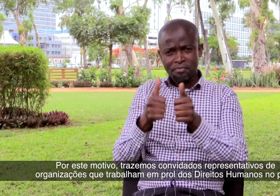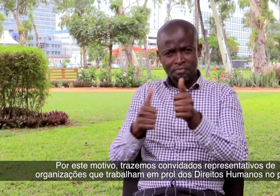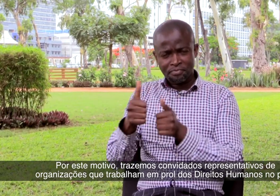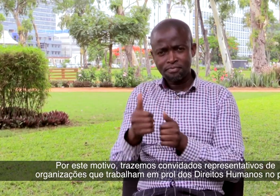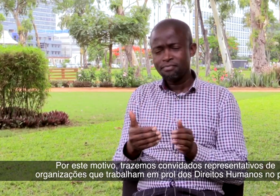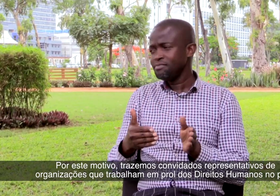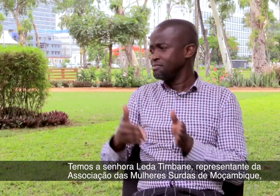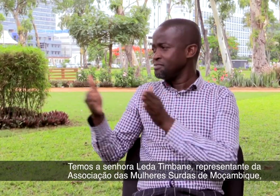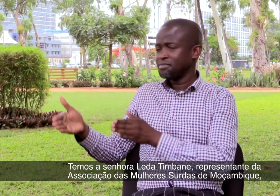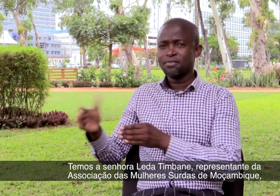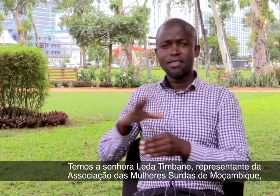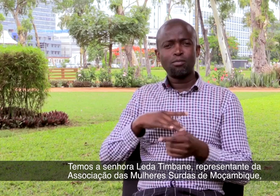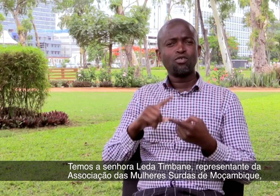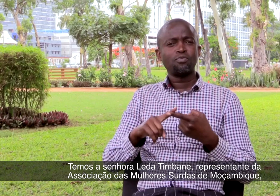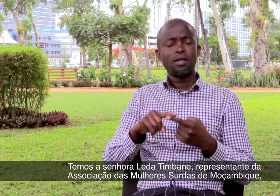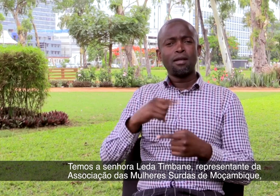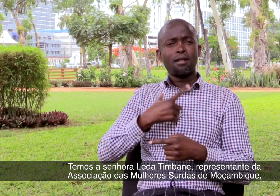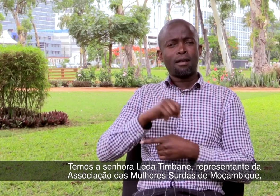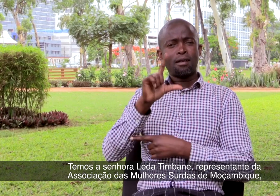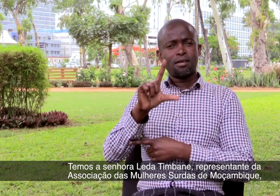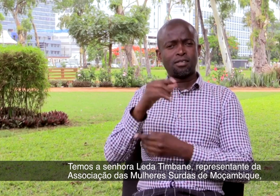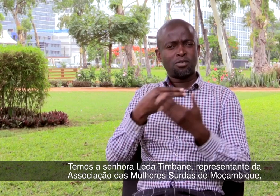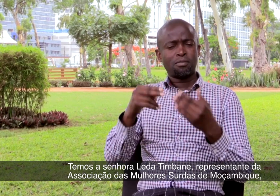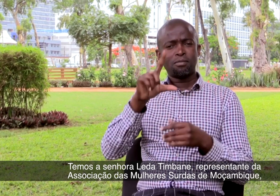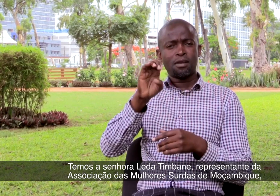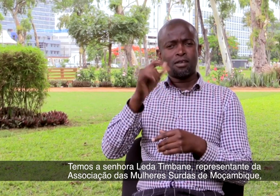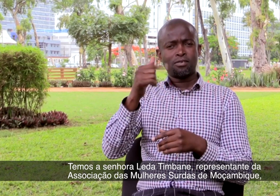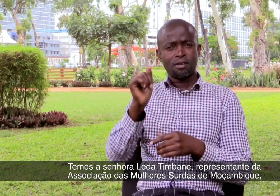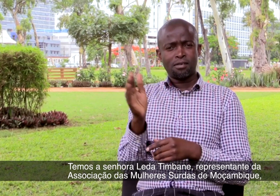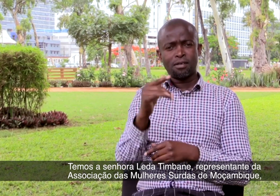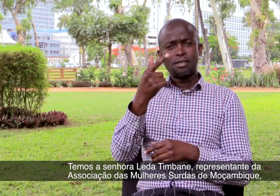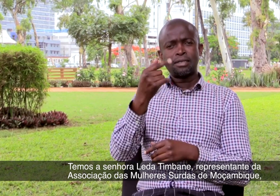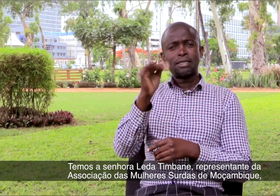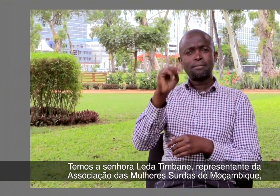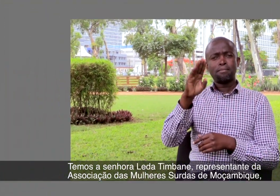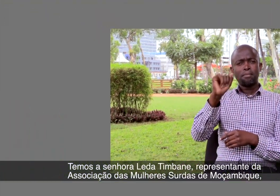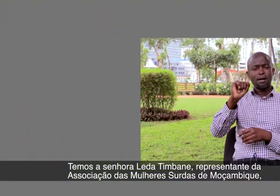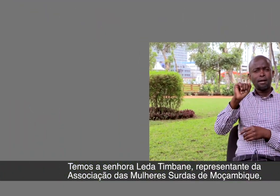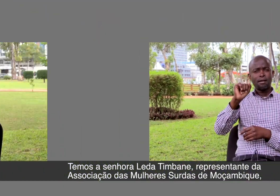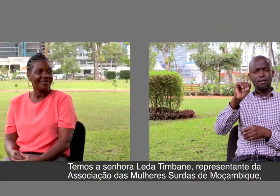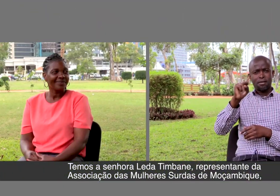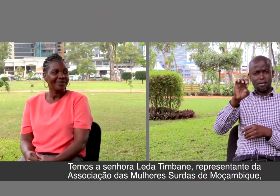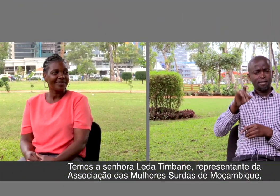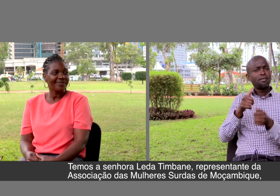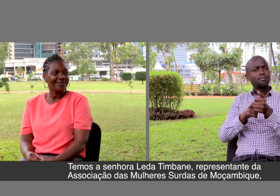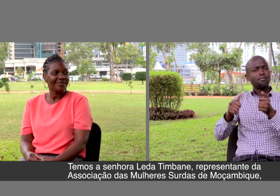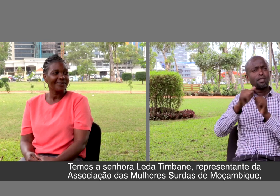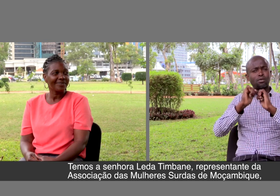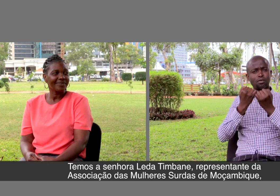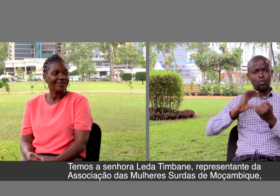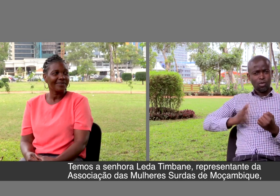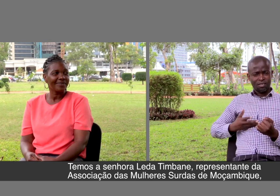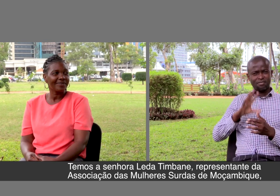representantes. Ao meu lado temos a senhora Leta Timbani. É